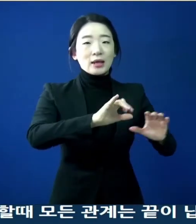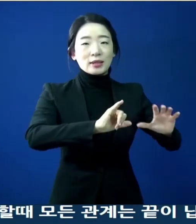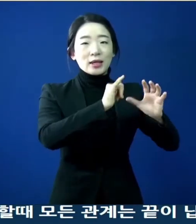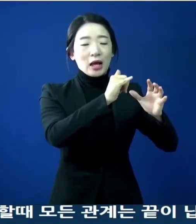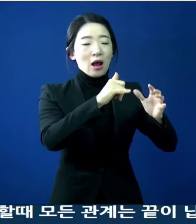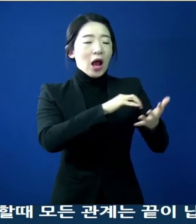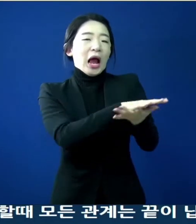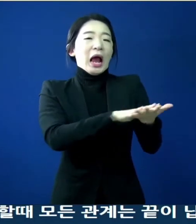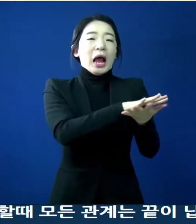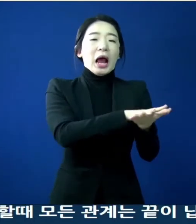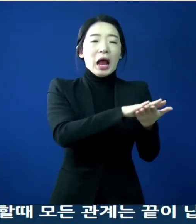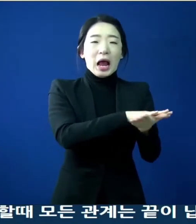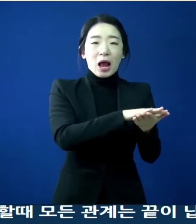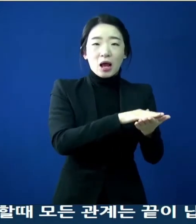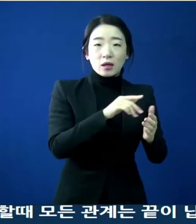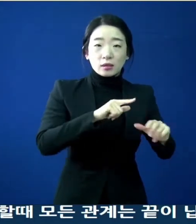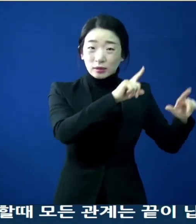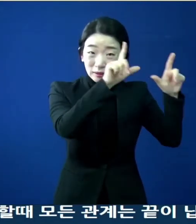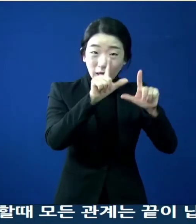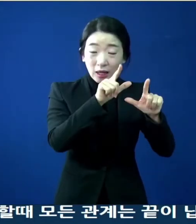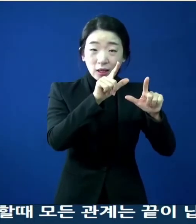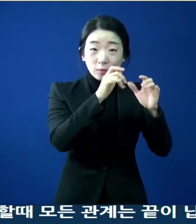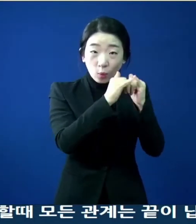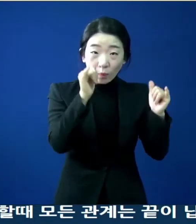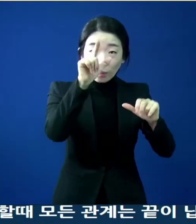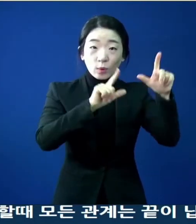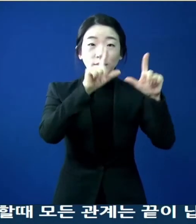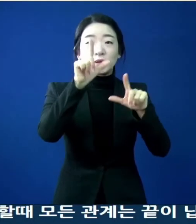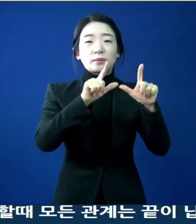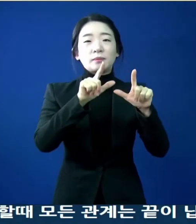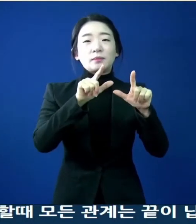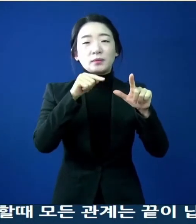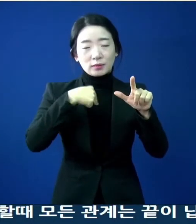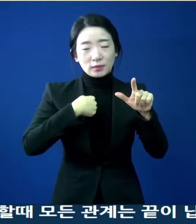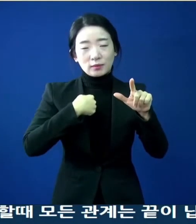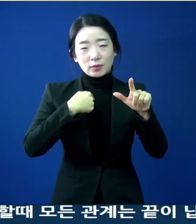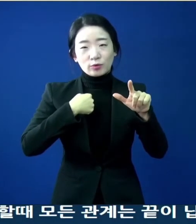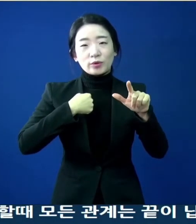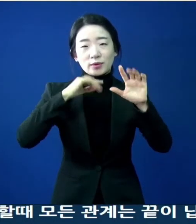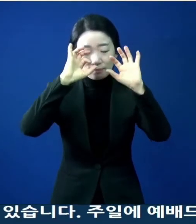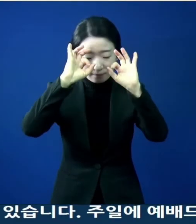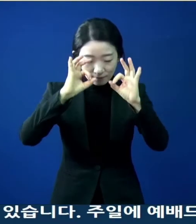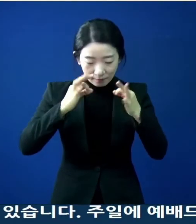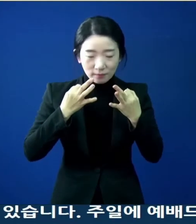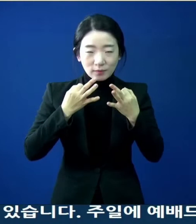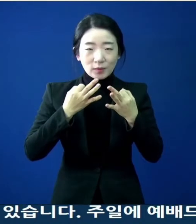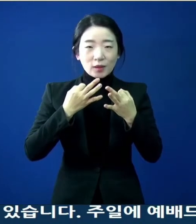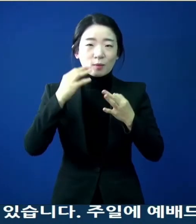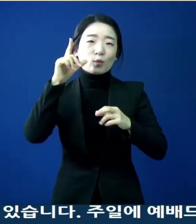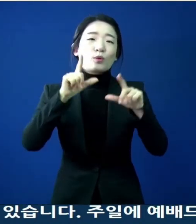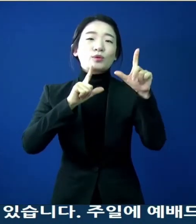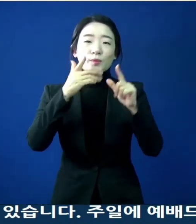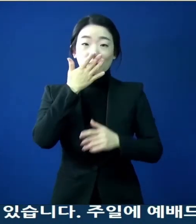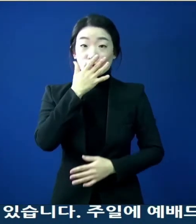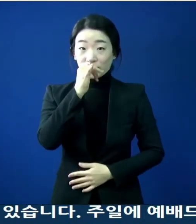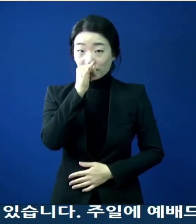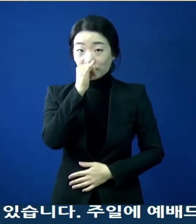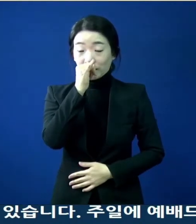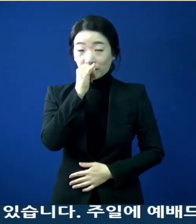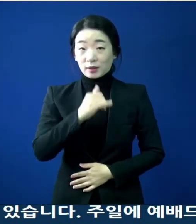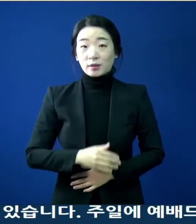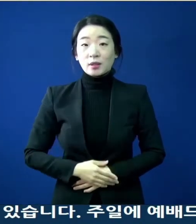사람으로 바뀌는 것이 우리의 모습일 수 있습니다. 여러분, 정말 빛을